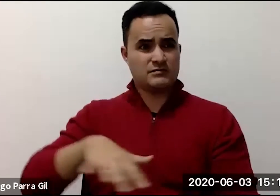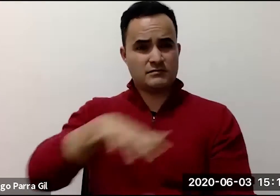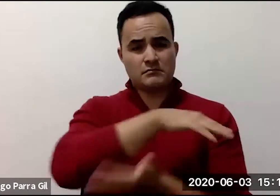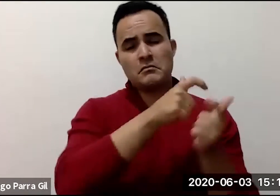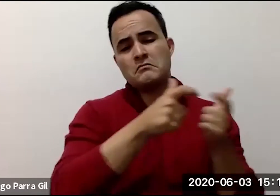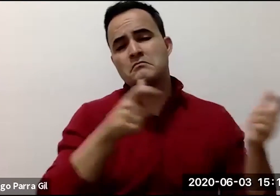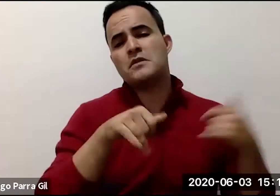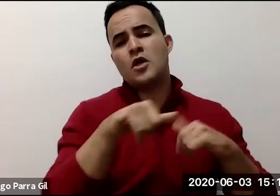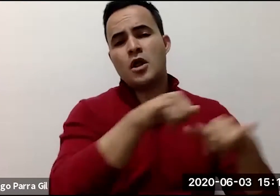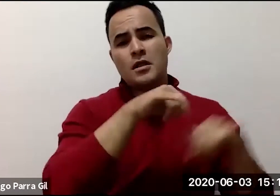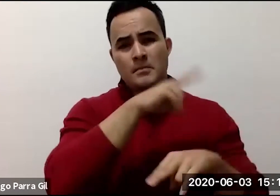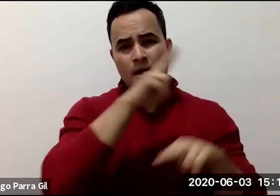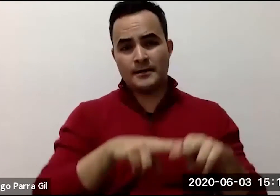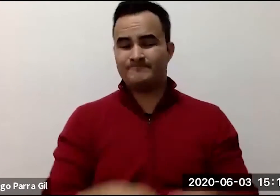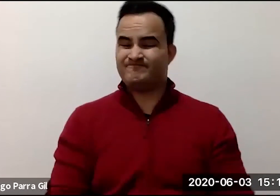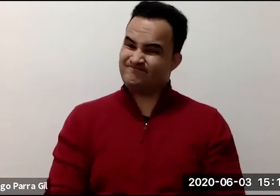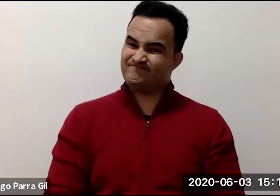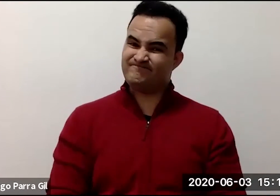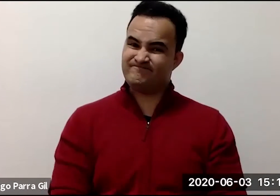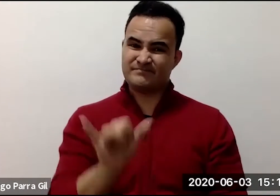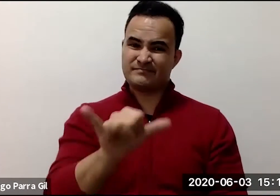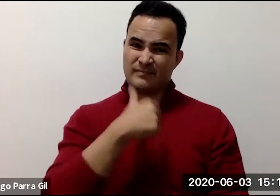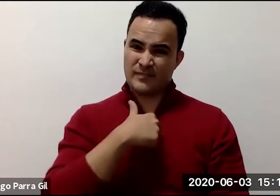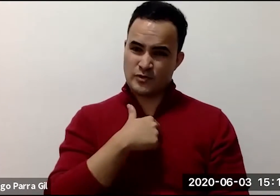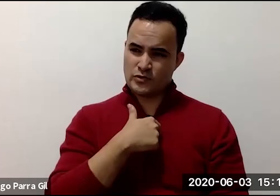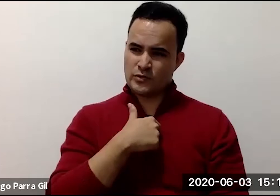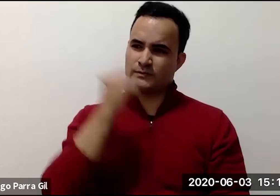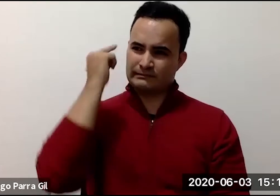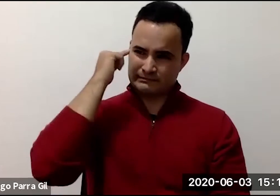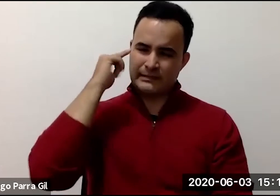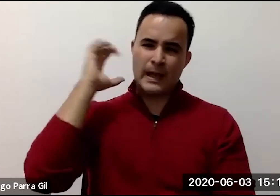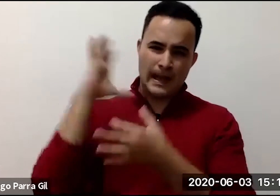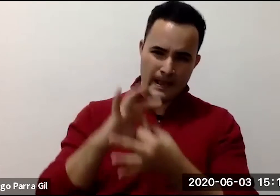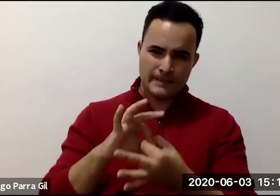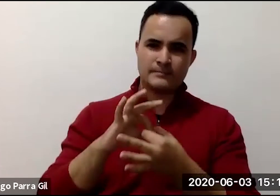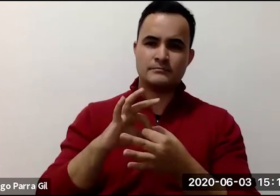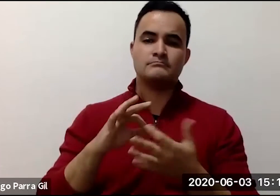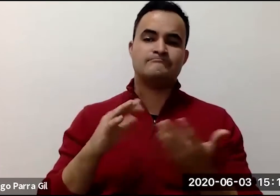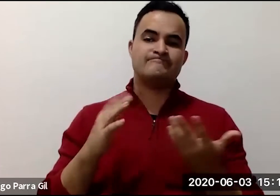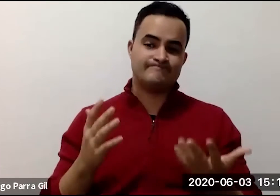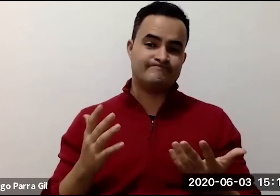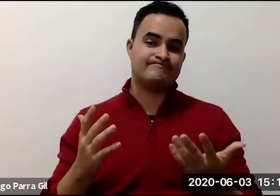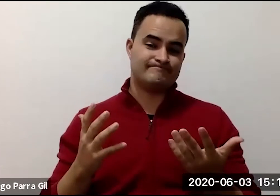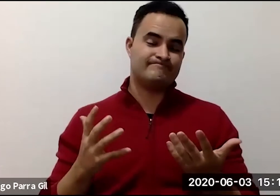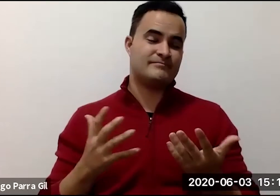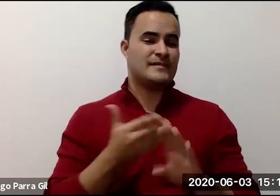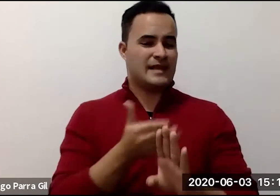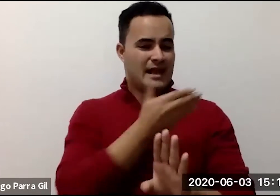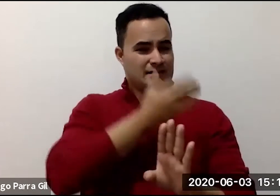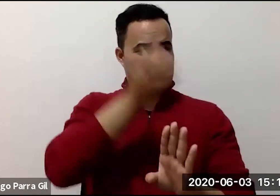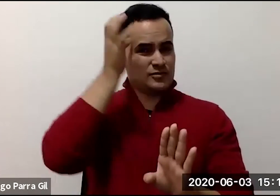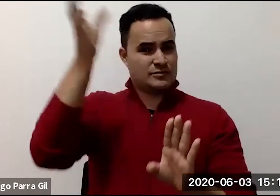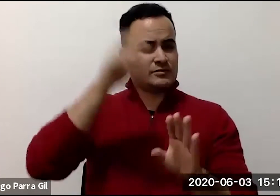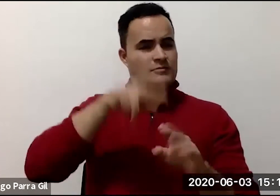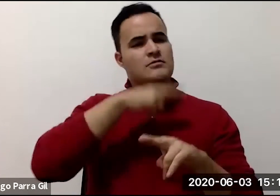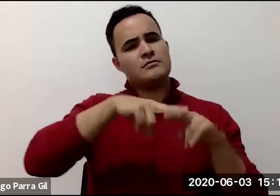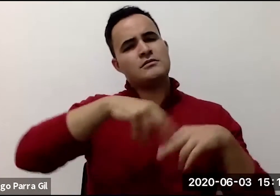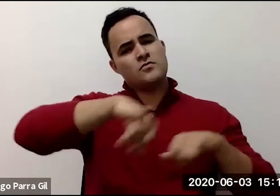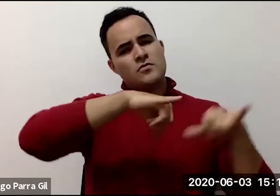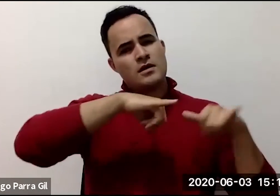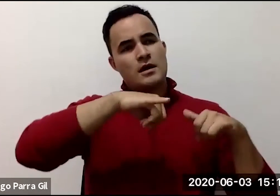como la vieja, nueva anormalidad. Cuando nos invita el